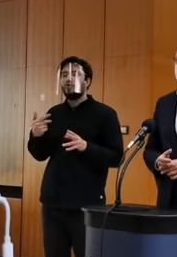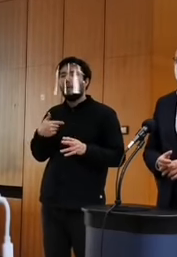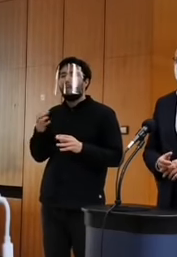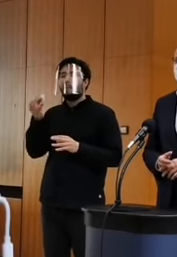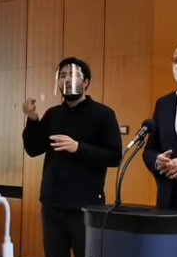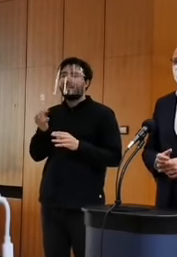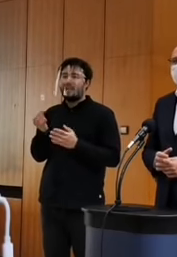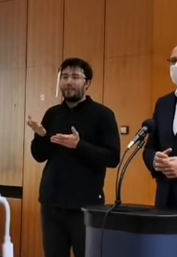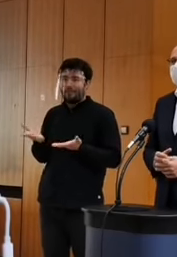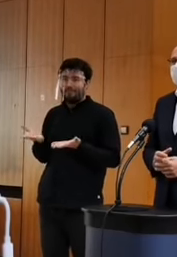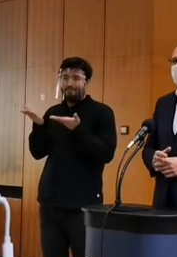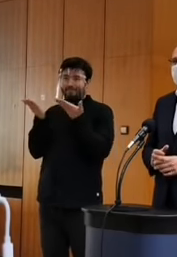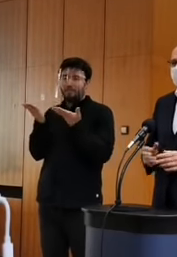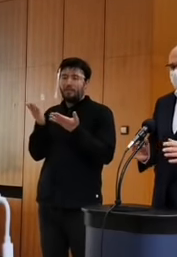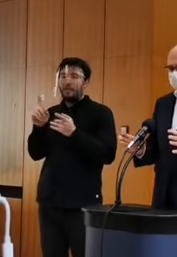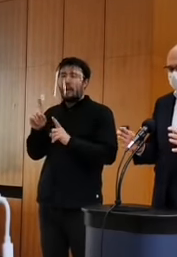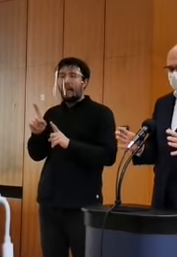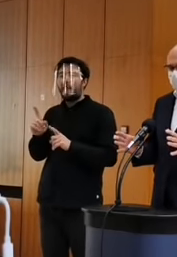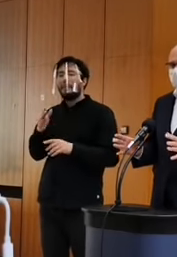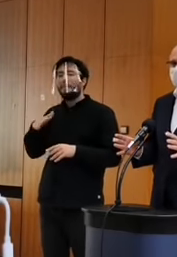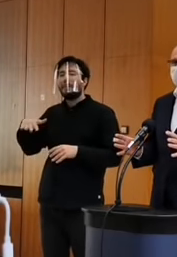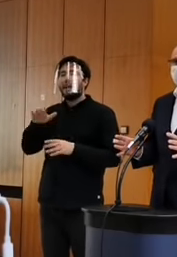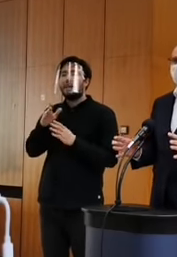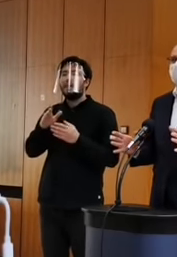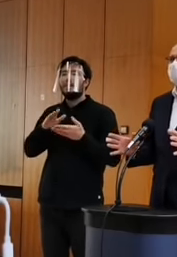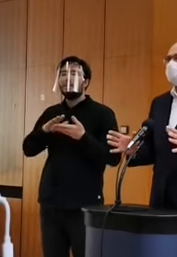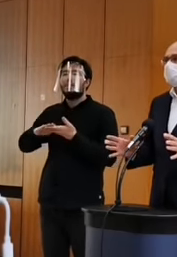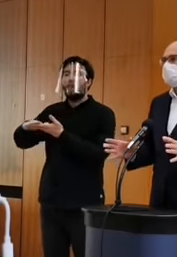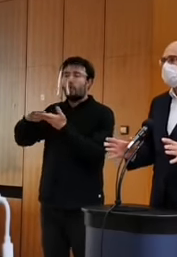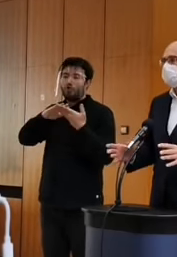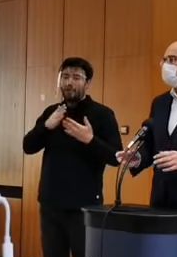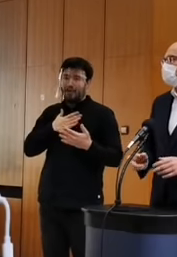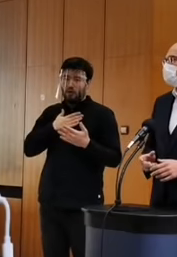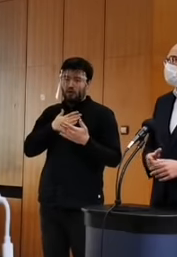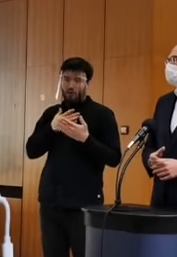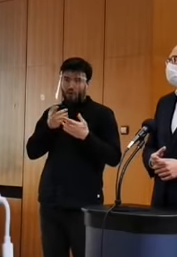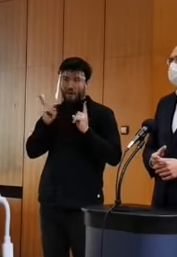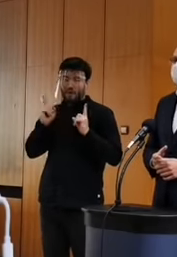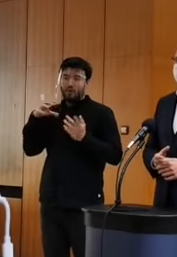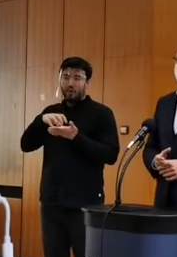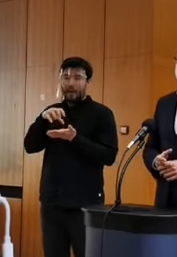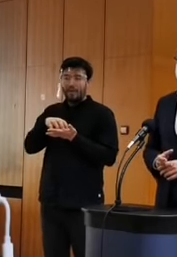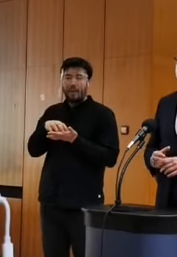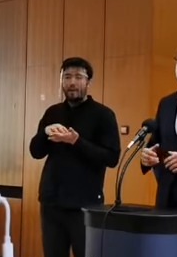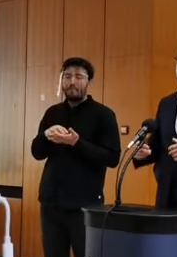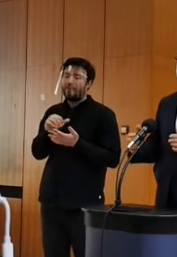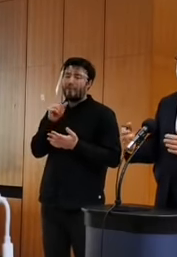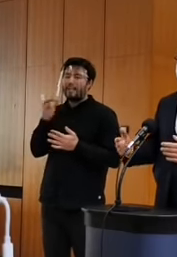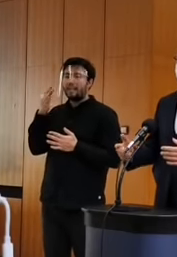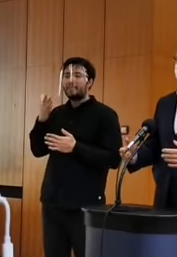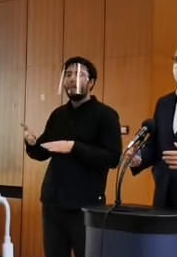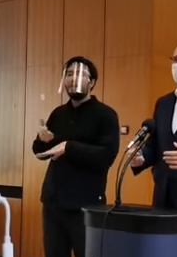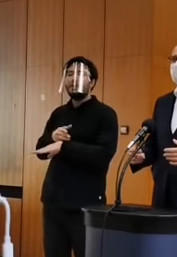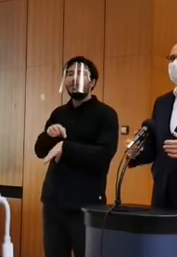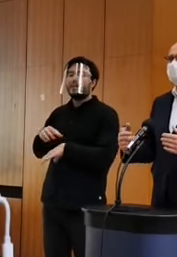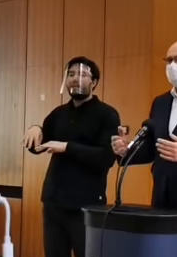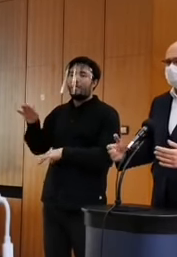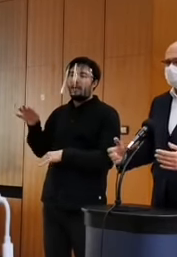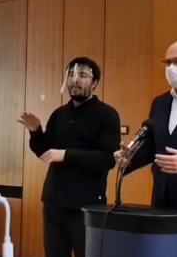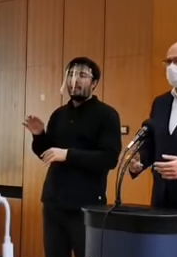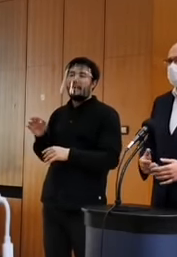to percentičko navyše, ale pre spoločnosť ako celok, pre našu krajinu, si vôbec nemyslíme, že po predčasných voľbách by